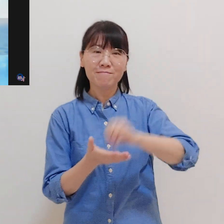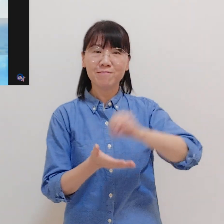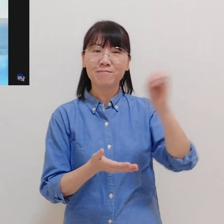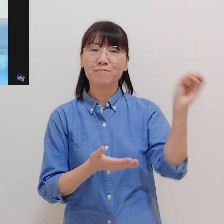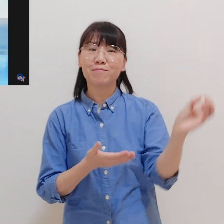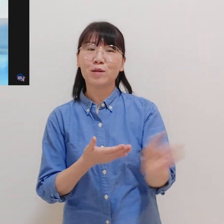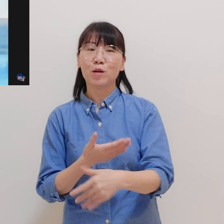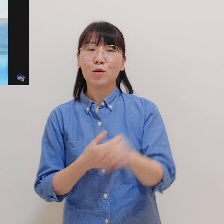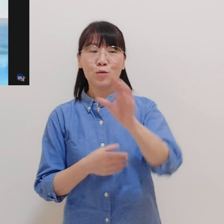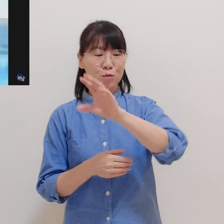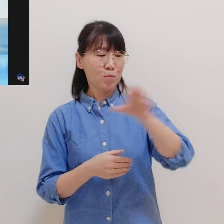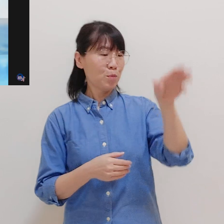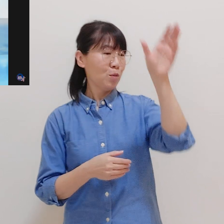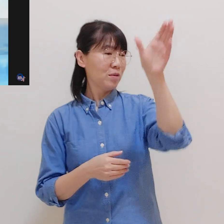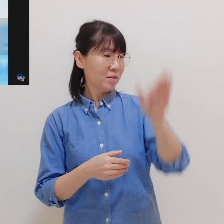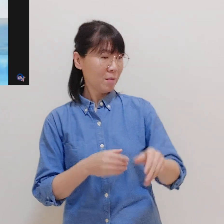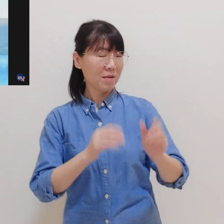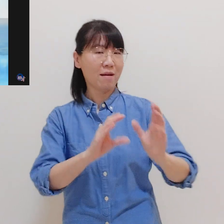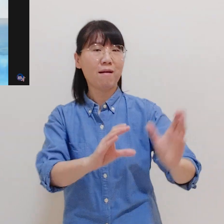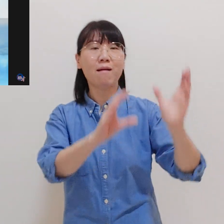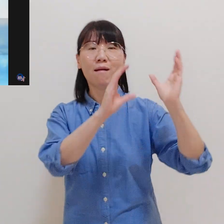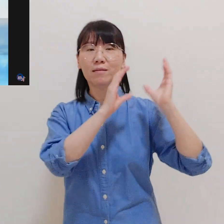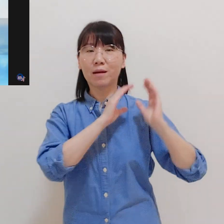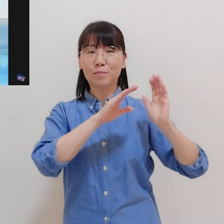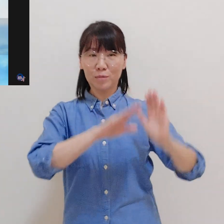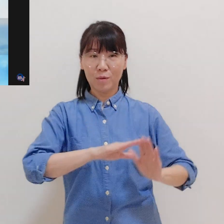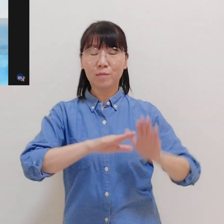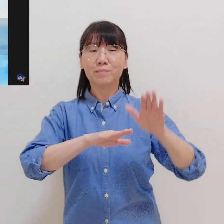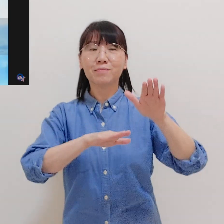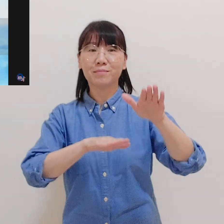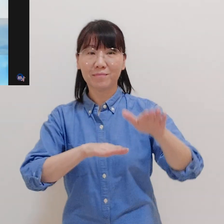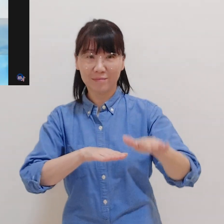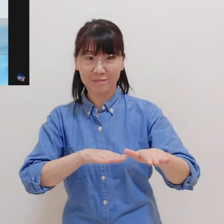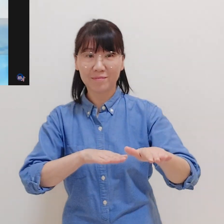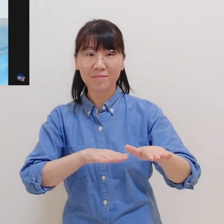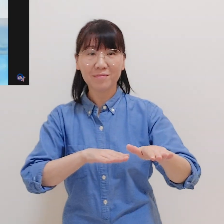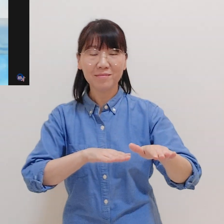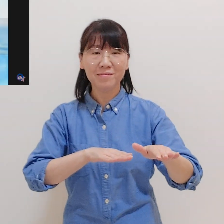貪愛，願背十架踏上。